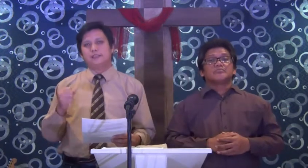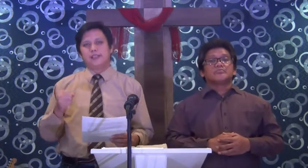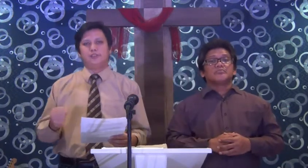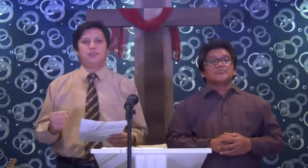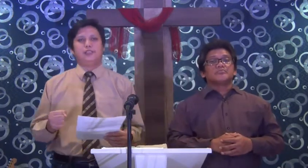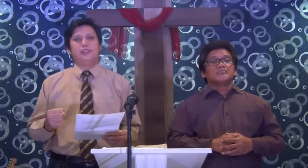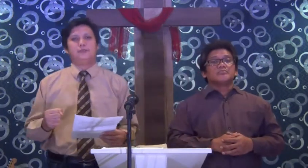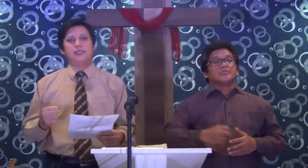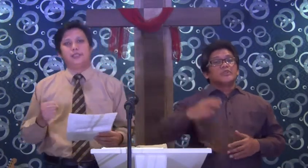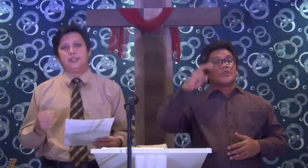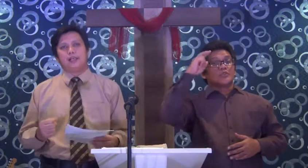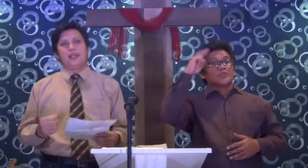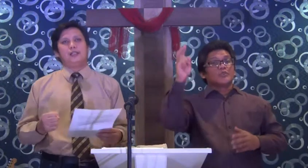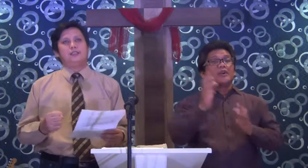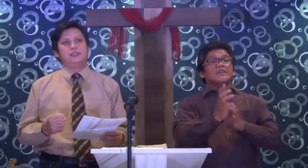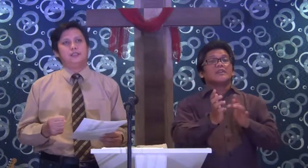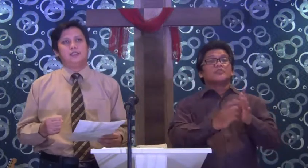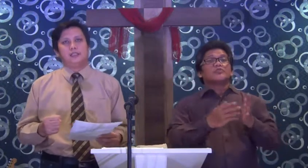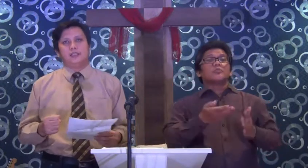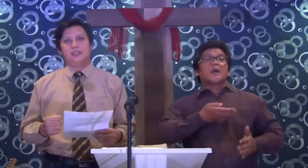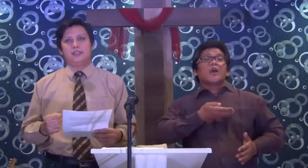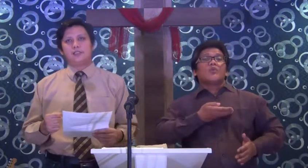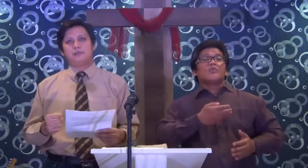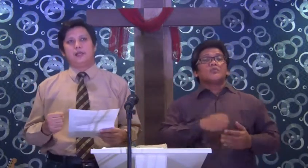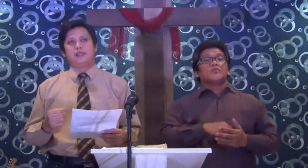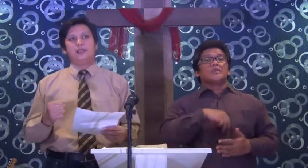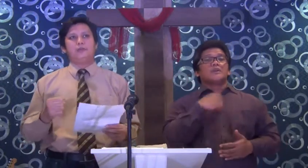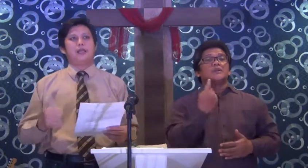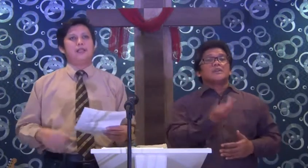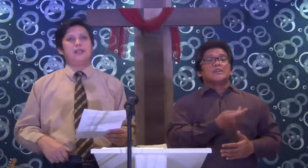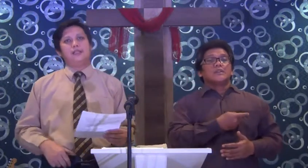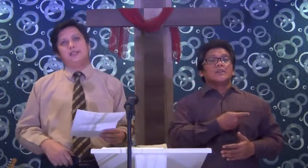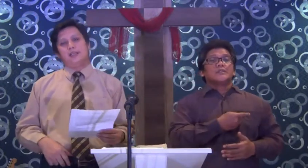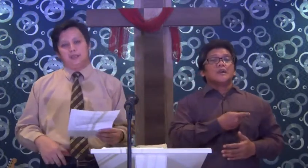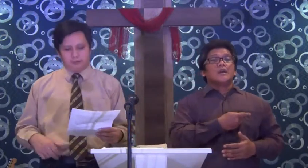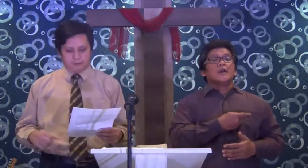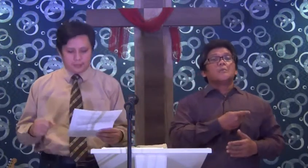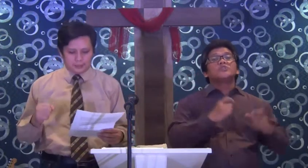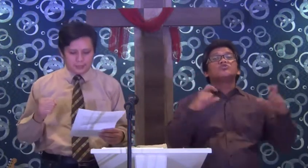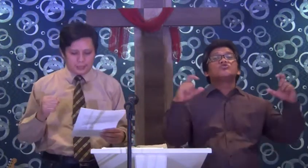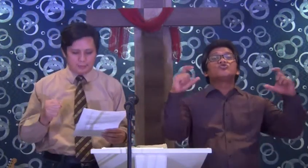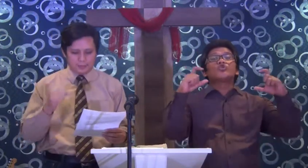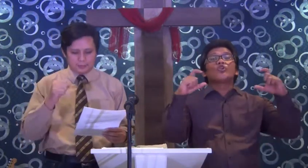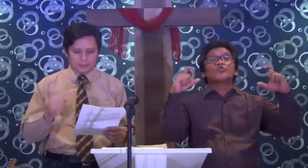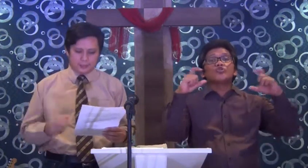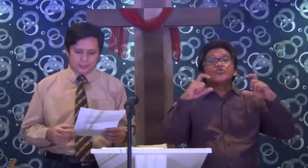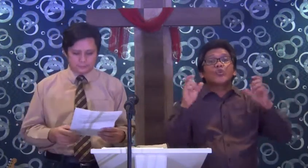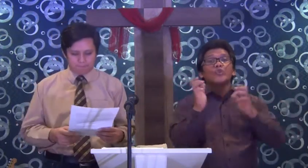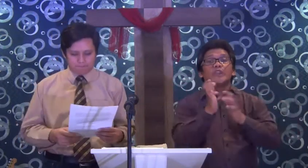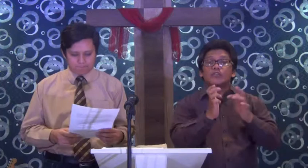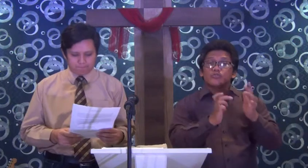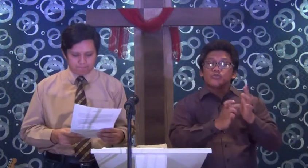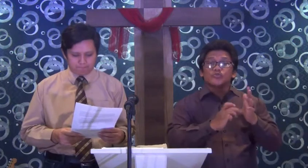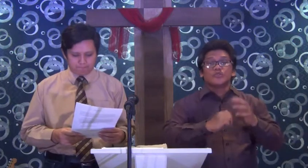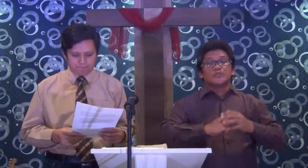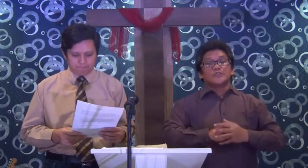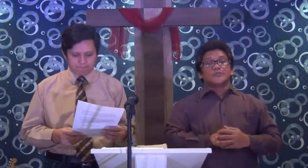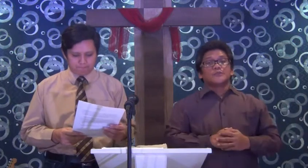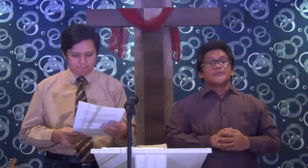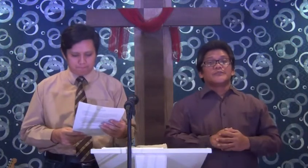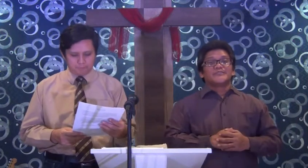Tuhan Yesus sendiri menginginkan kita semakin meneladani Dia, makin sama seperti Dia.